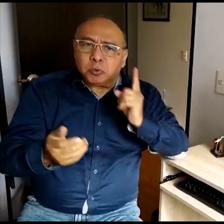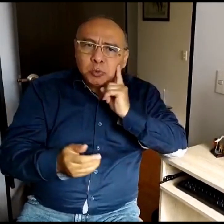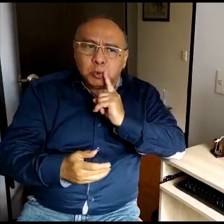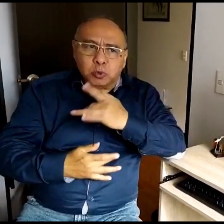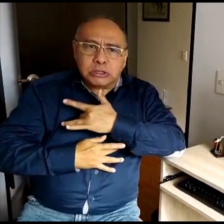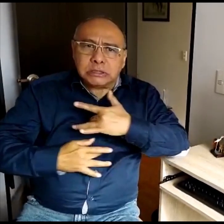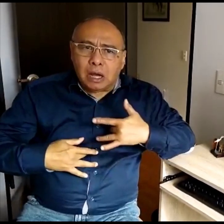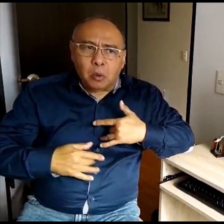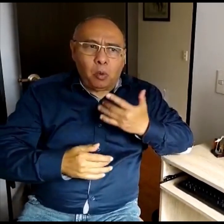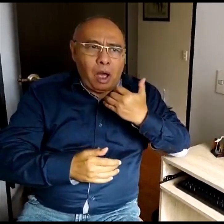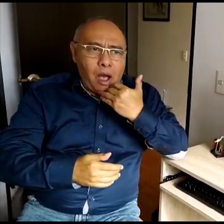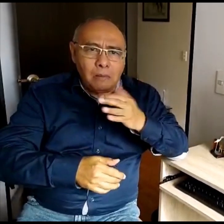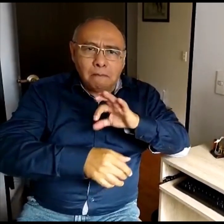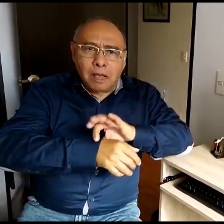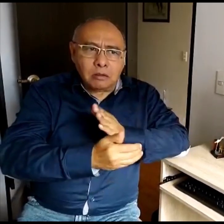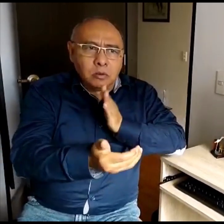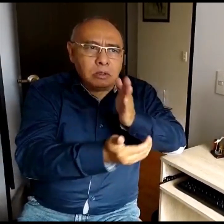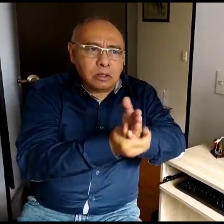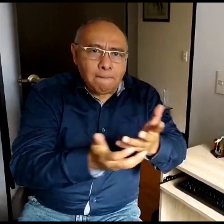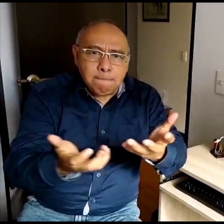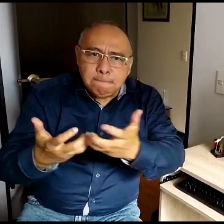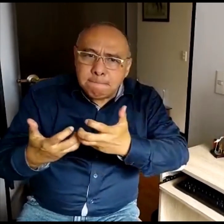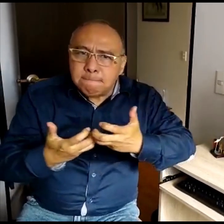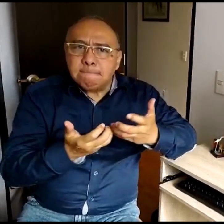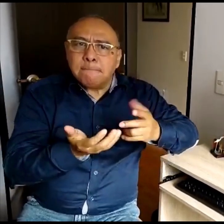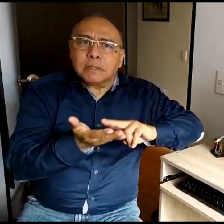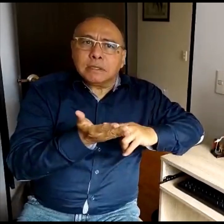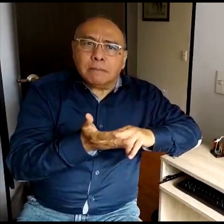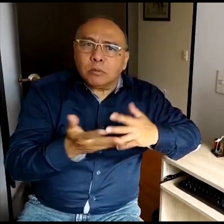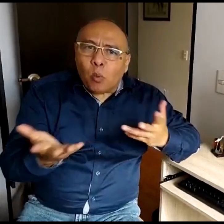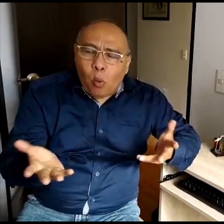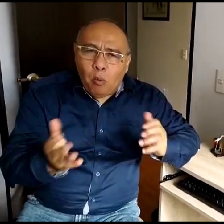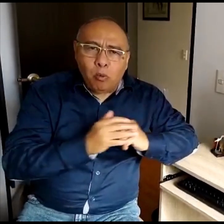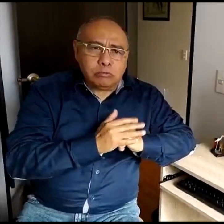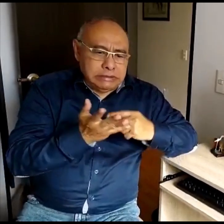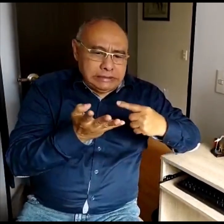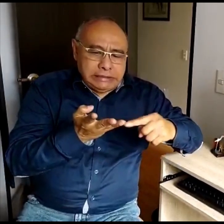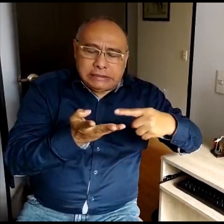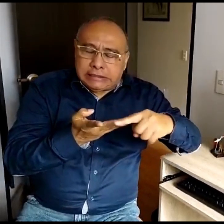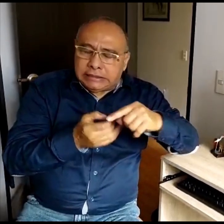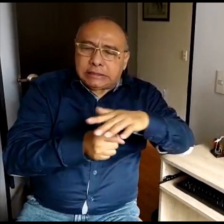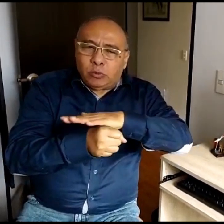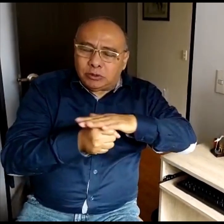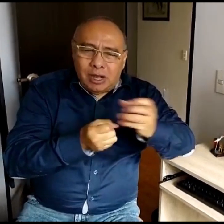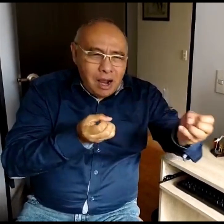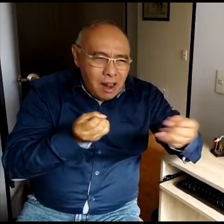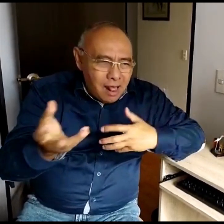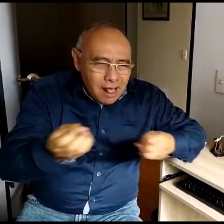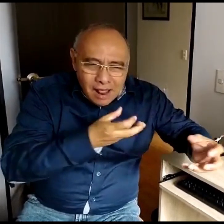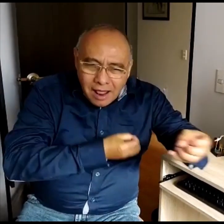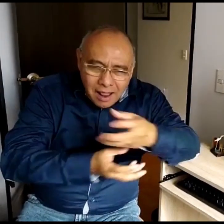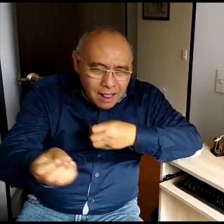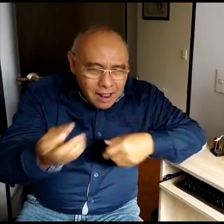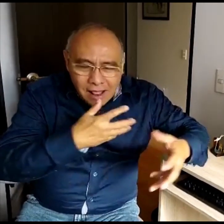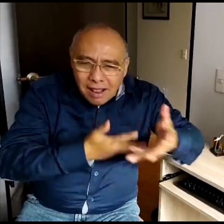comunidad sorda para el contexto médico cuenta con el servicio de interpretación? Todo esto con el fin de recopilar información